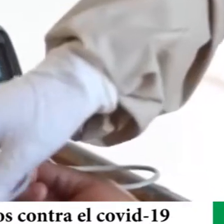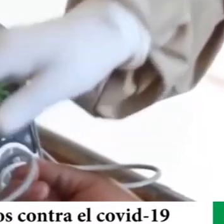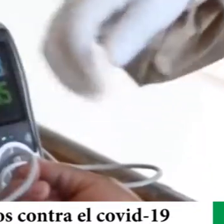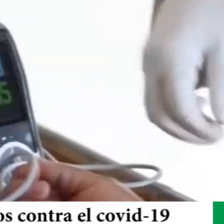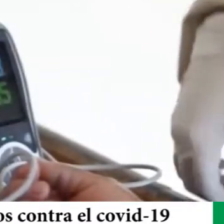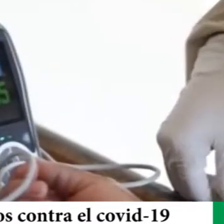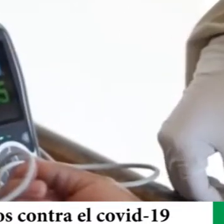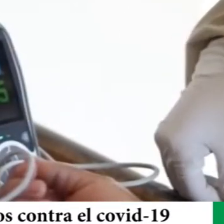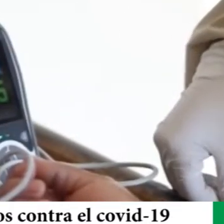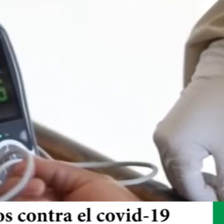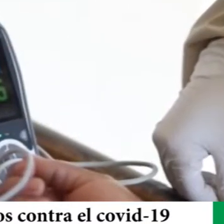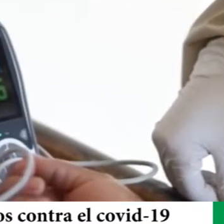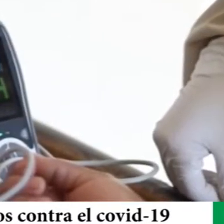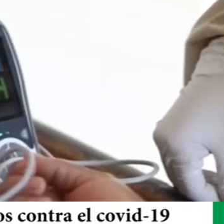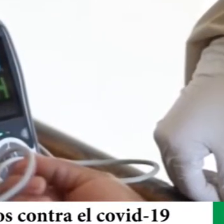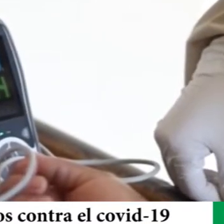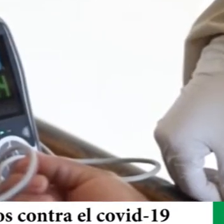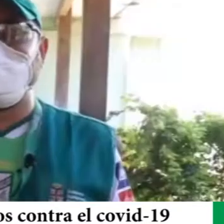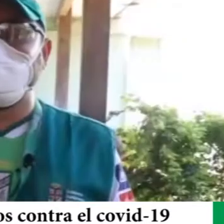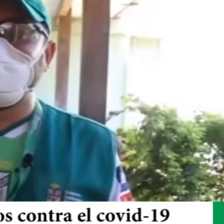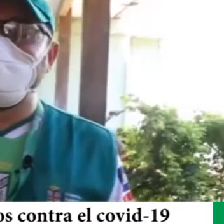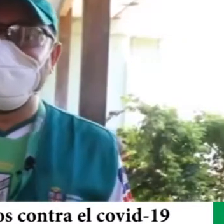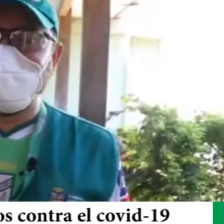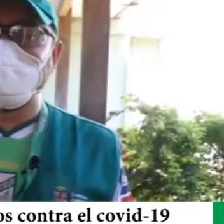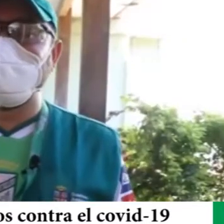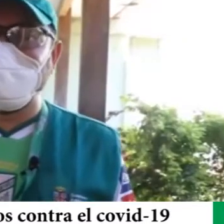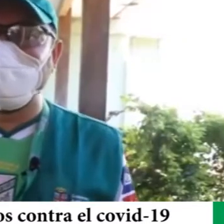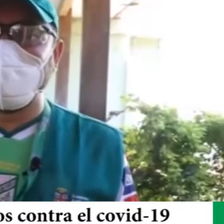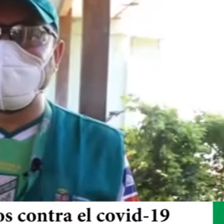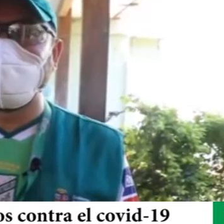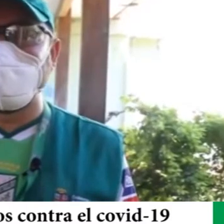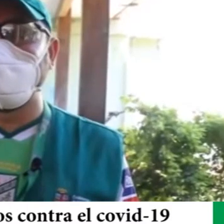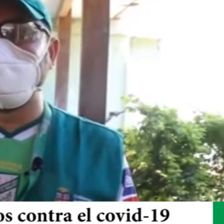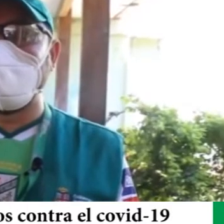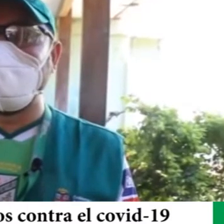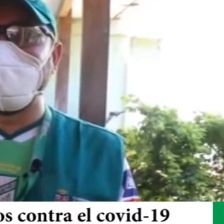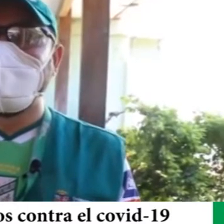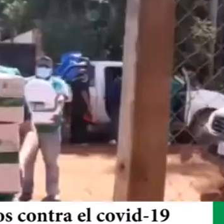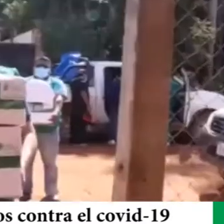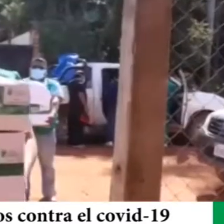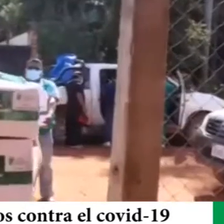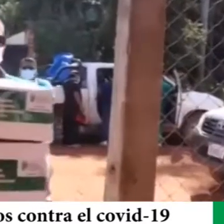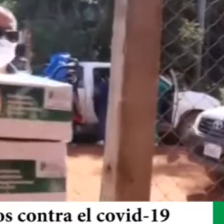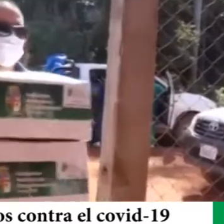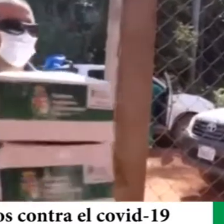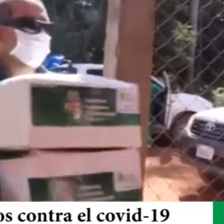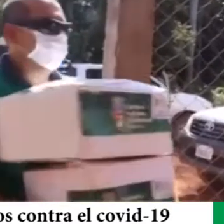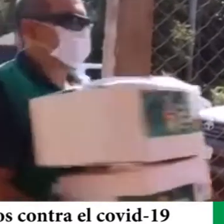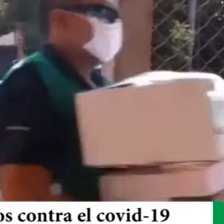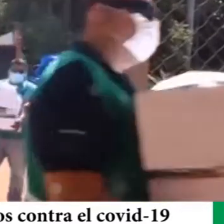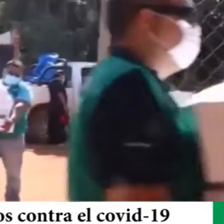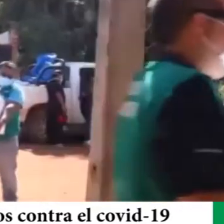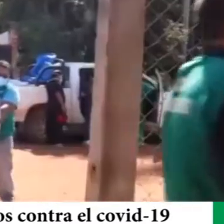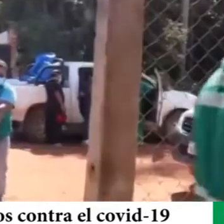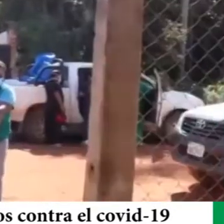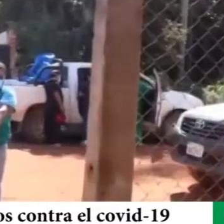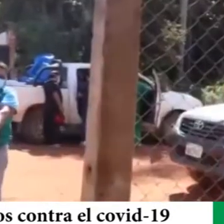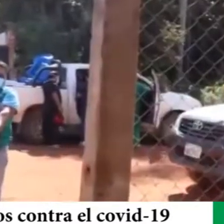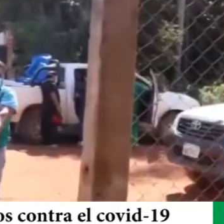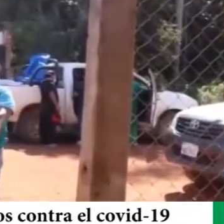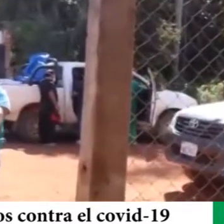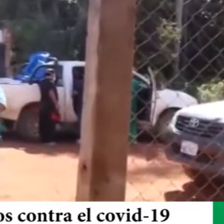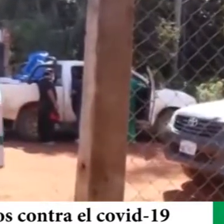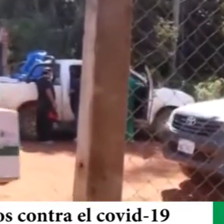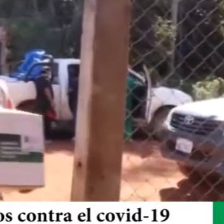ciudad y más aún de la gente alejada como es San Matías, ¿no? El municipio más lejos. Ha venido un equipo